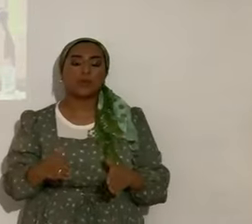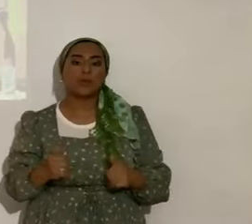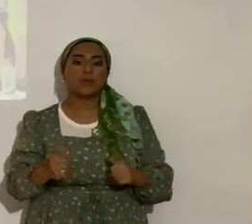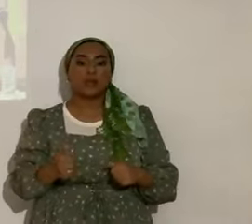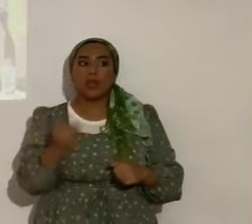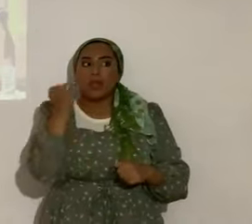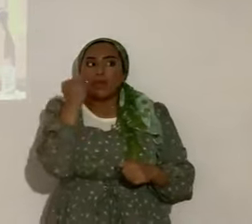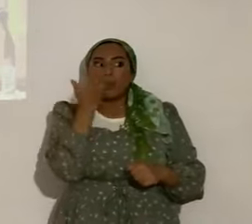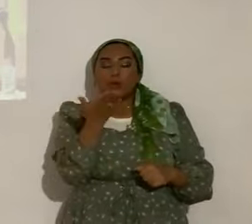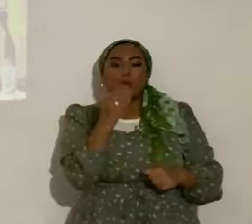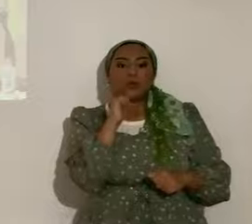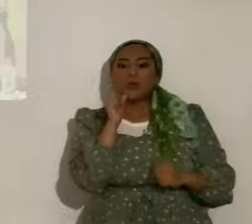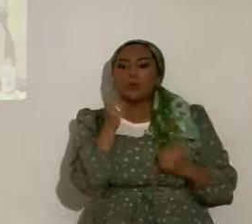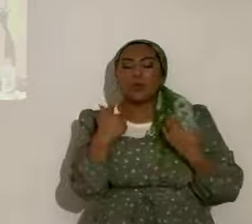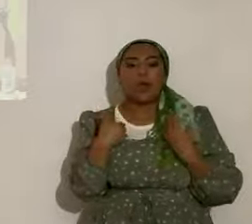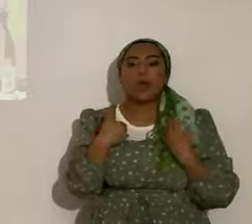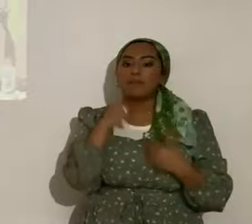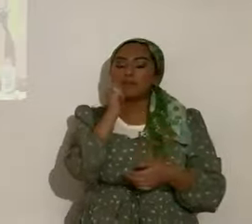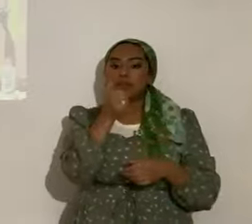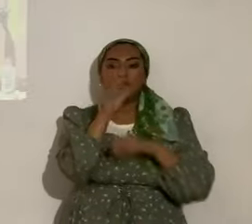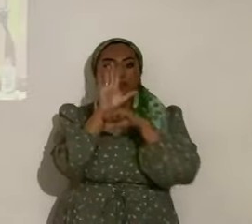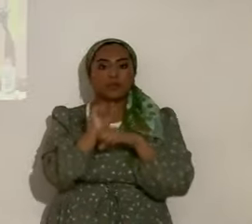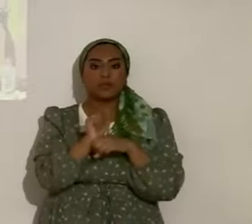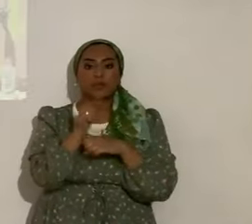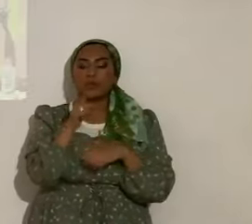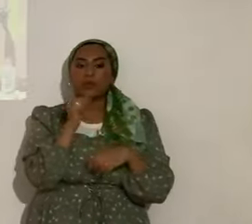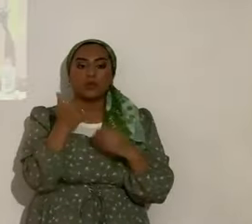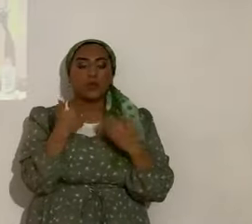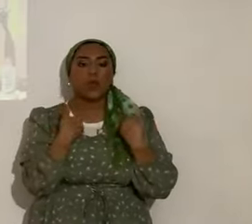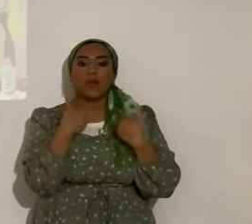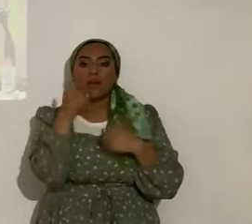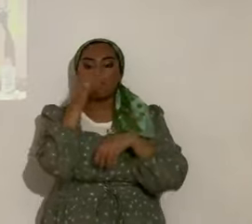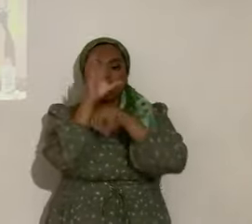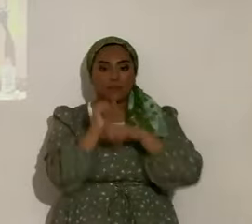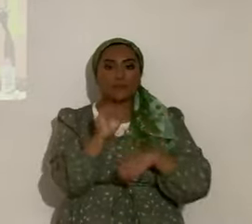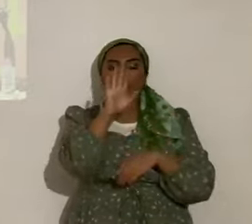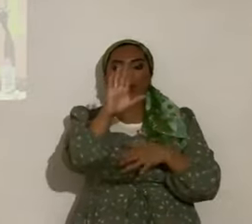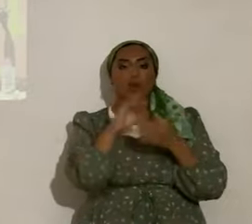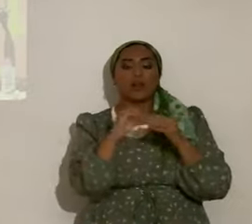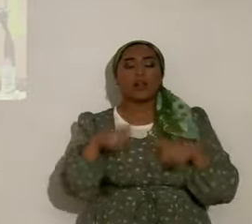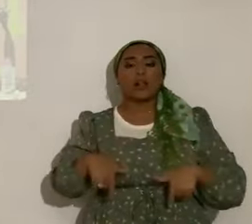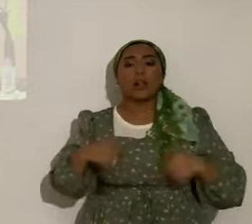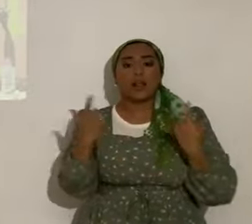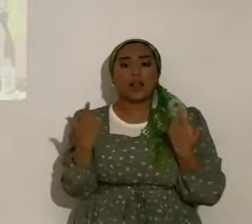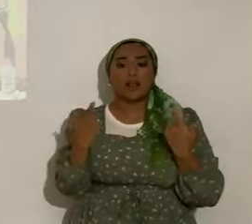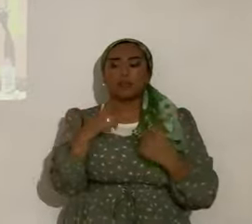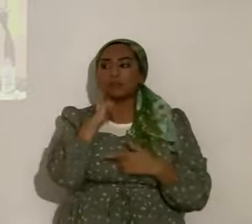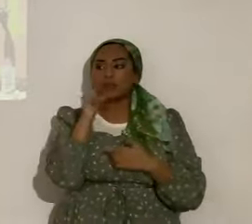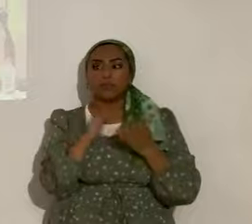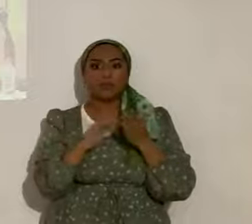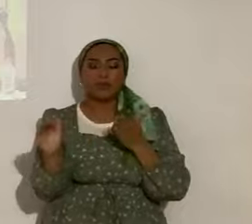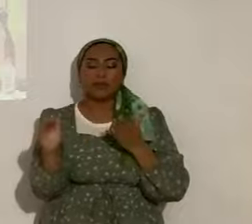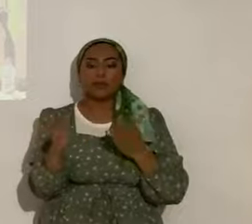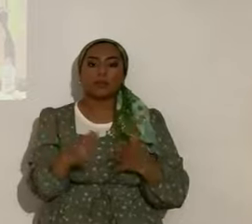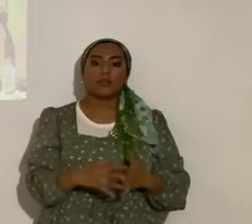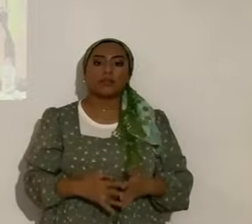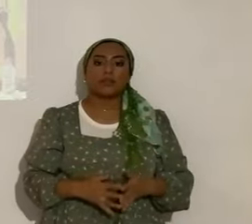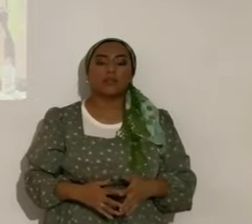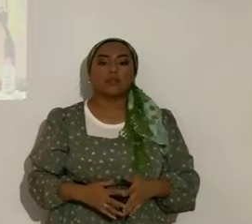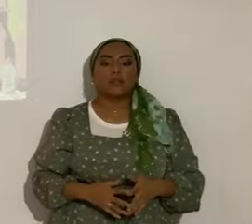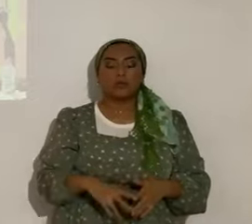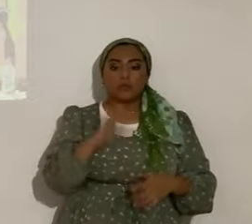si no tienes dominio propio y no tienes el dominio de tu propia vida por no perdonar, lo